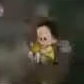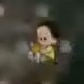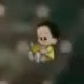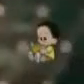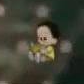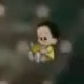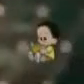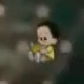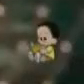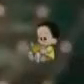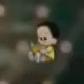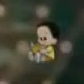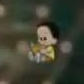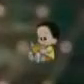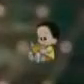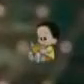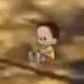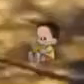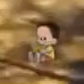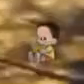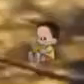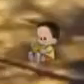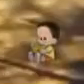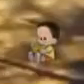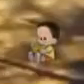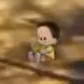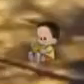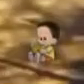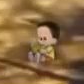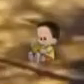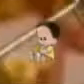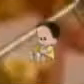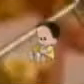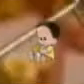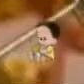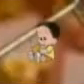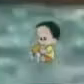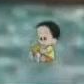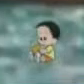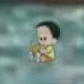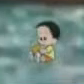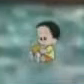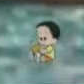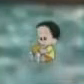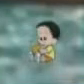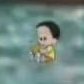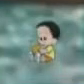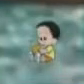sorriem. A menina chega perto de Ian, o olha e toca em sua mão.